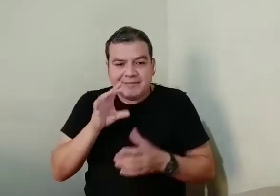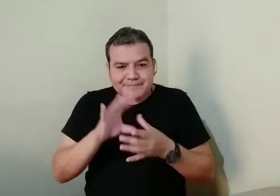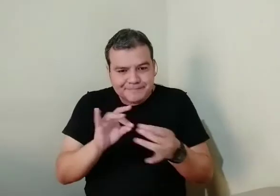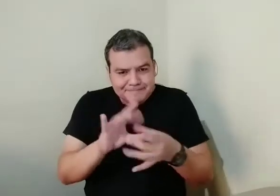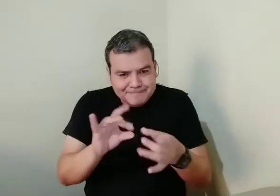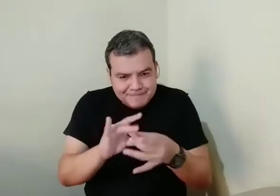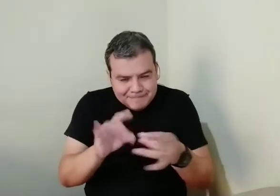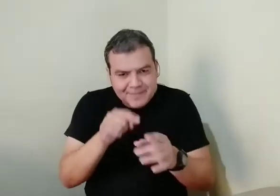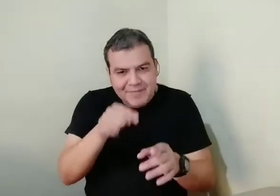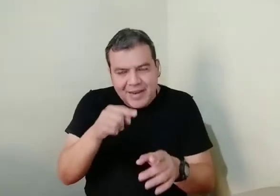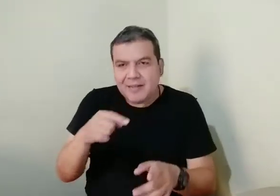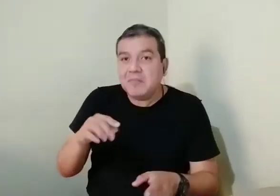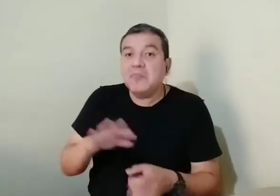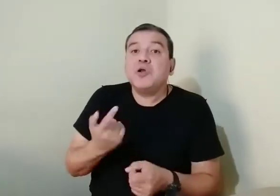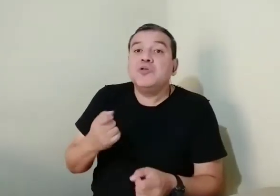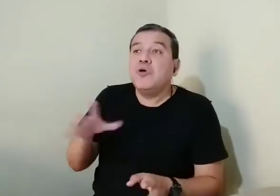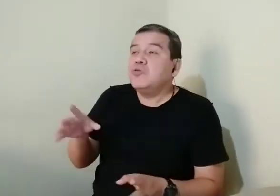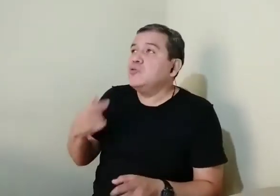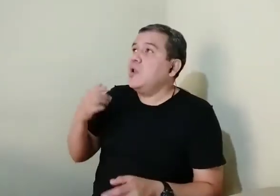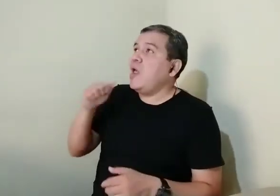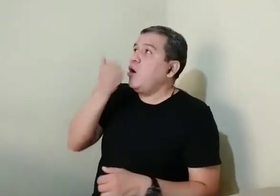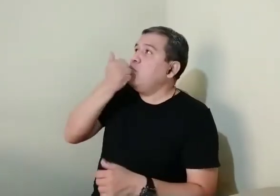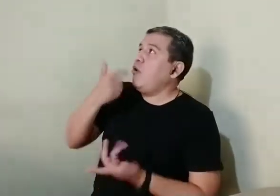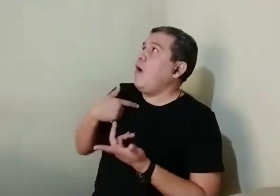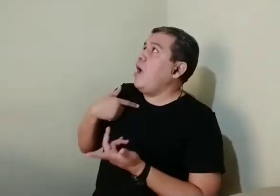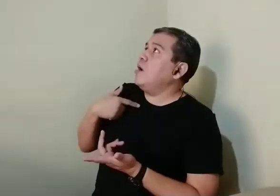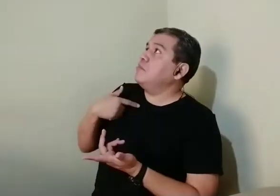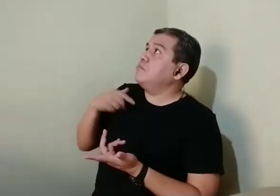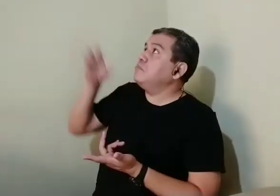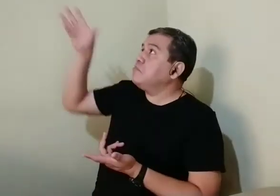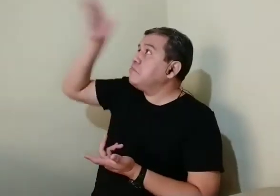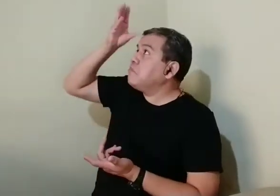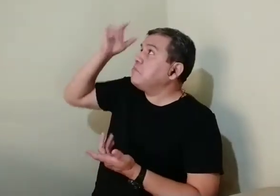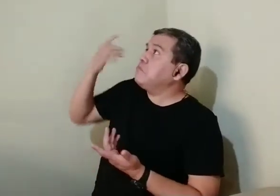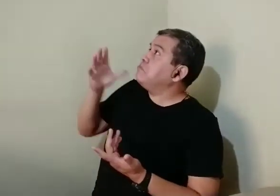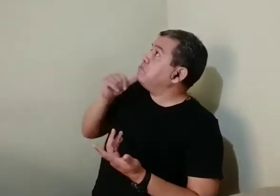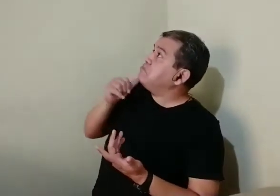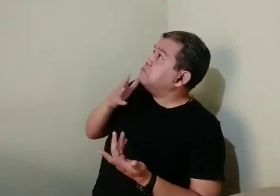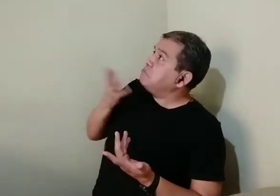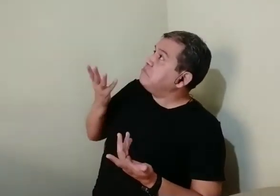recibirá esos elementos valiosos